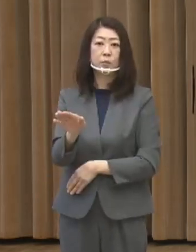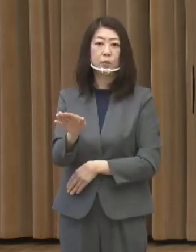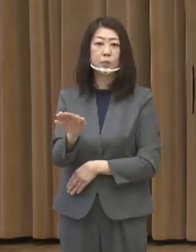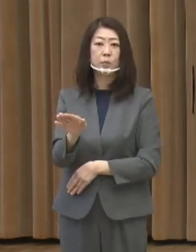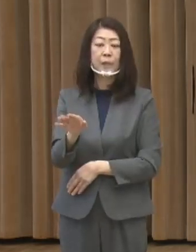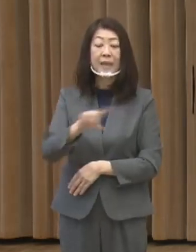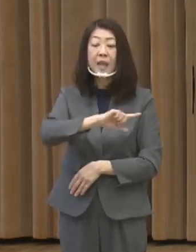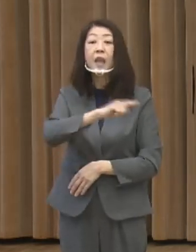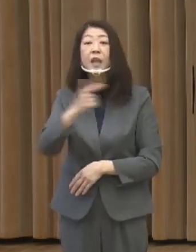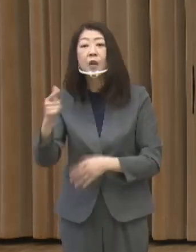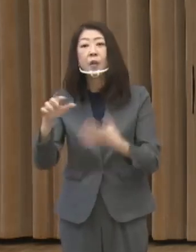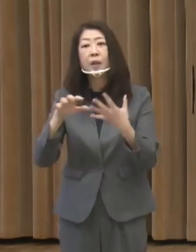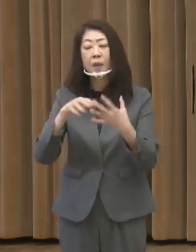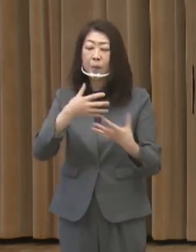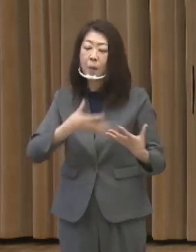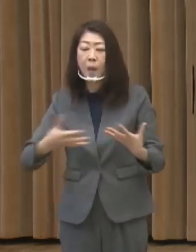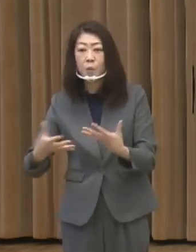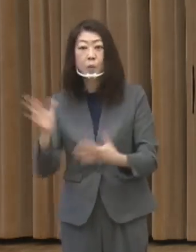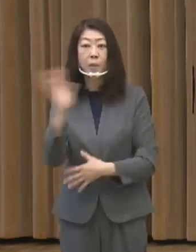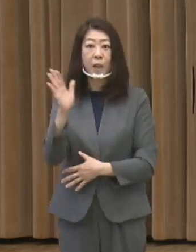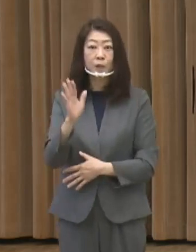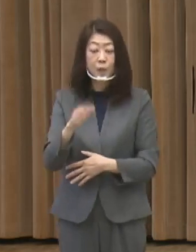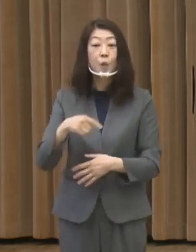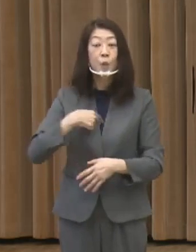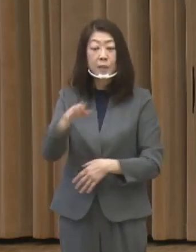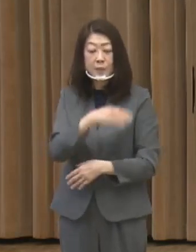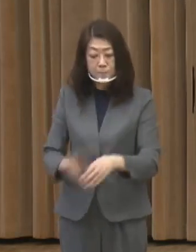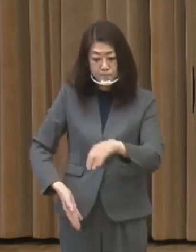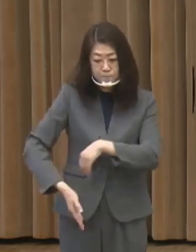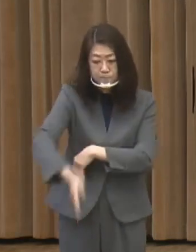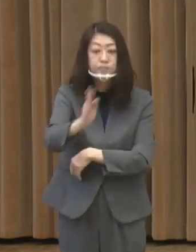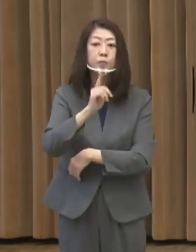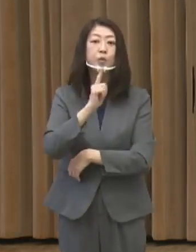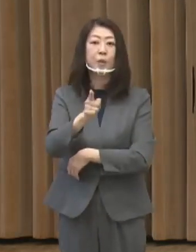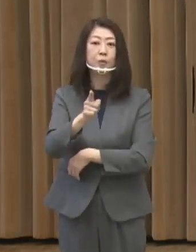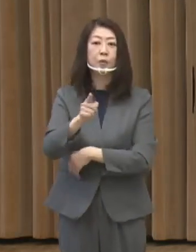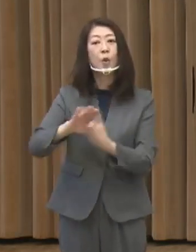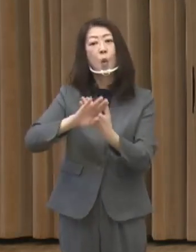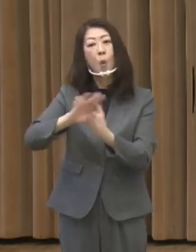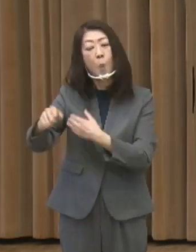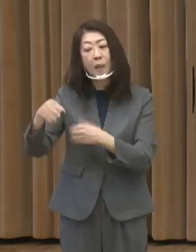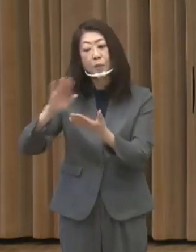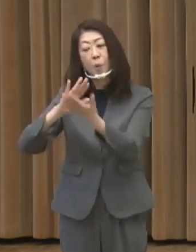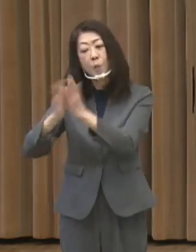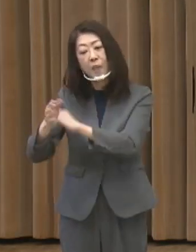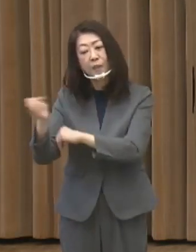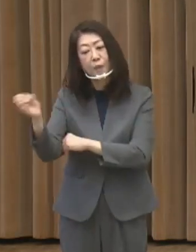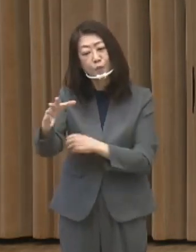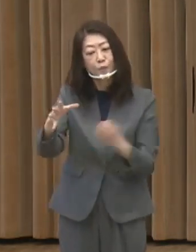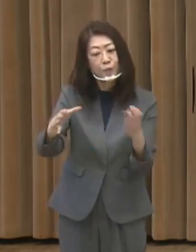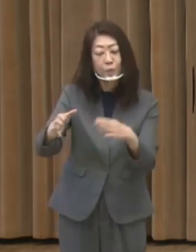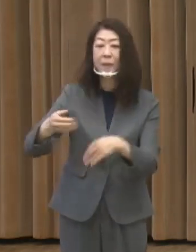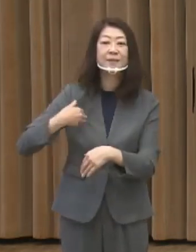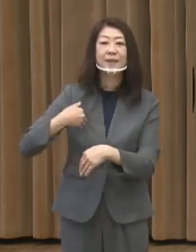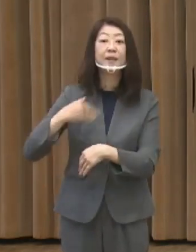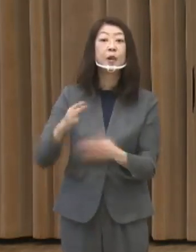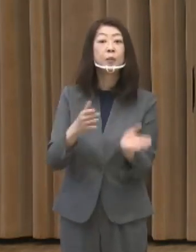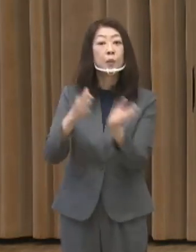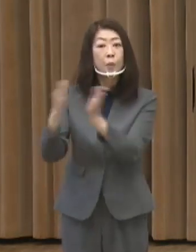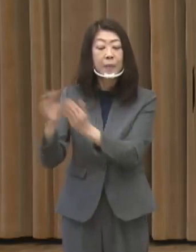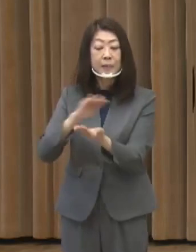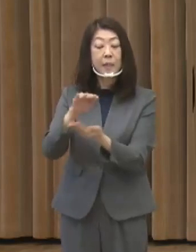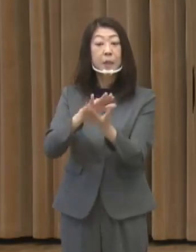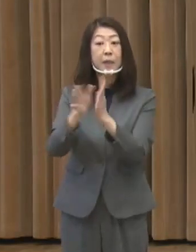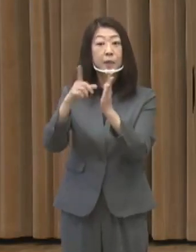民が迷うのではなくて、我々一つしか言ってませんので、まあ、どこかの他の自治体の方が何かおっしゃるのは別としてですね、埼玉県におい